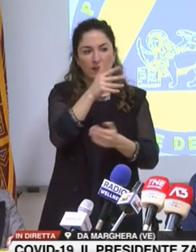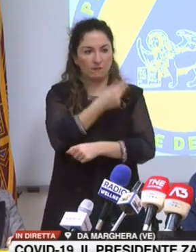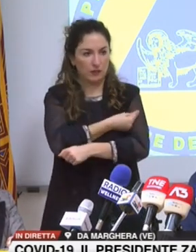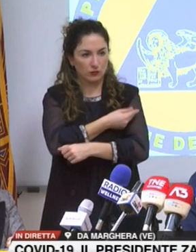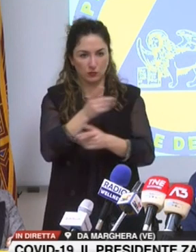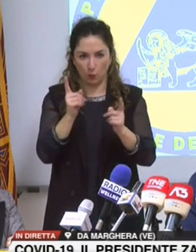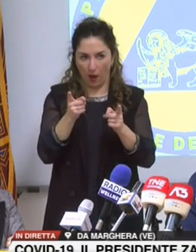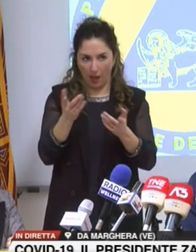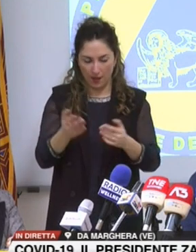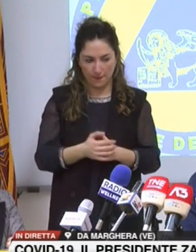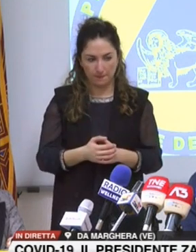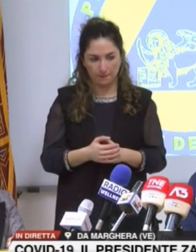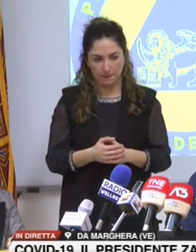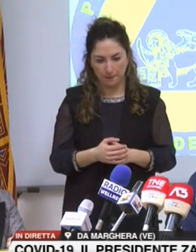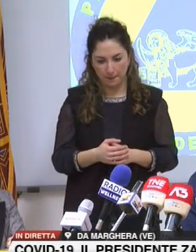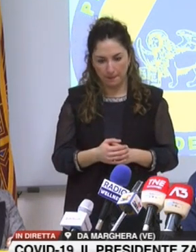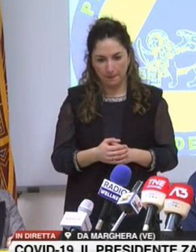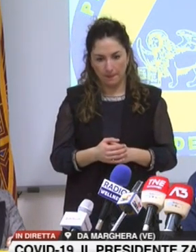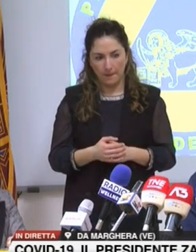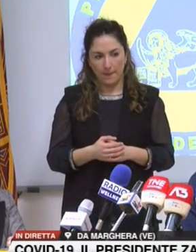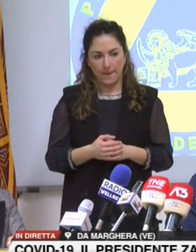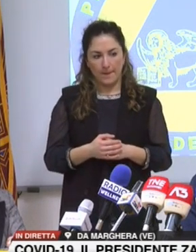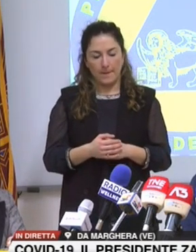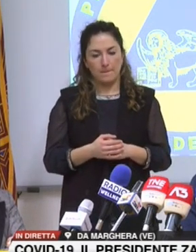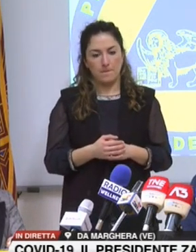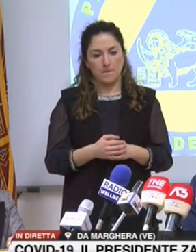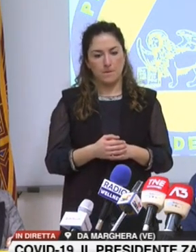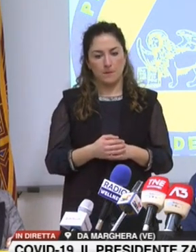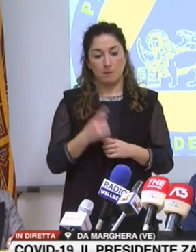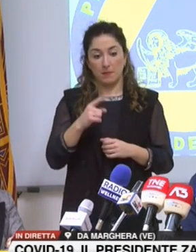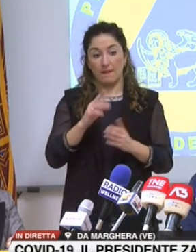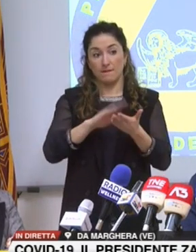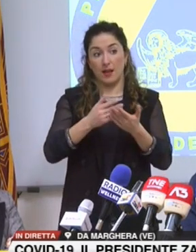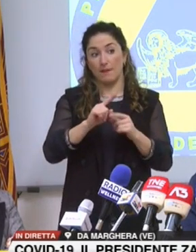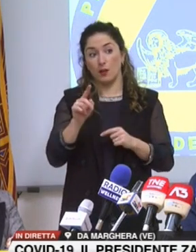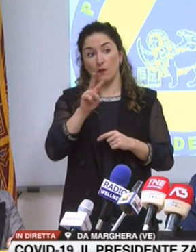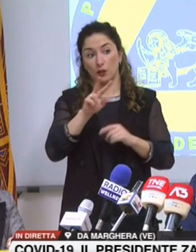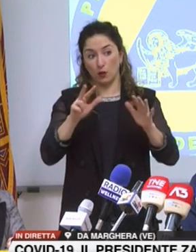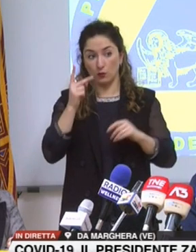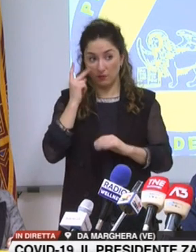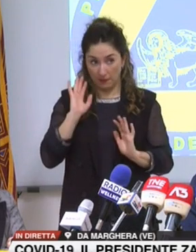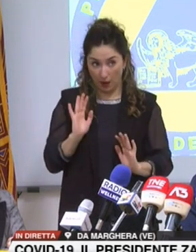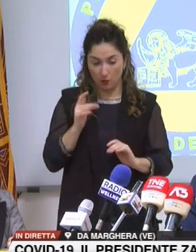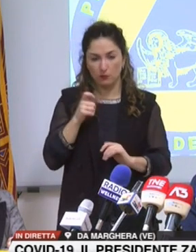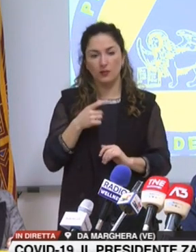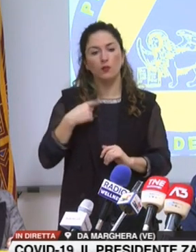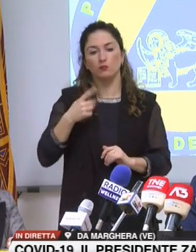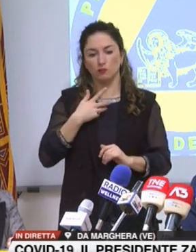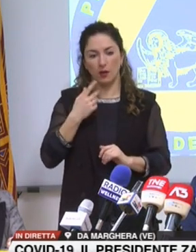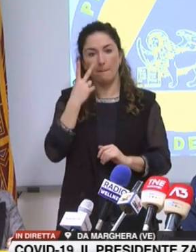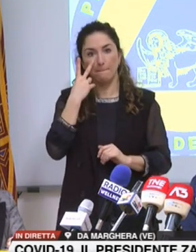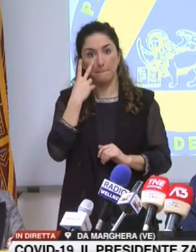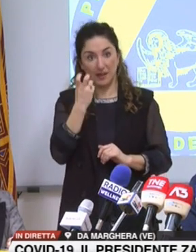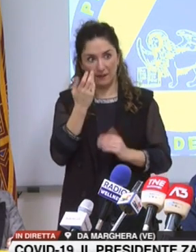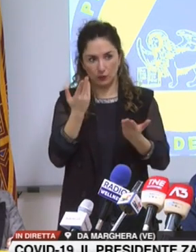giorni. Allora, tutto quello che sto per dire vale ovviamente fino al 28 febbraio, perché noi abbiamo una previsione, sperando